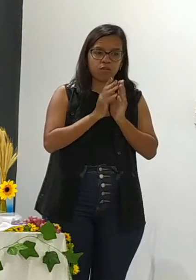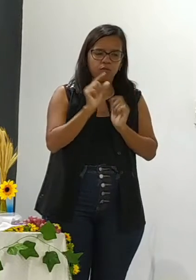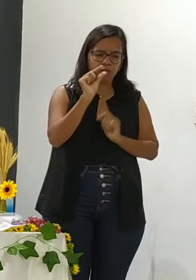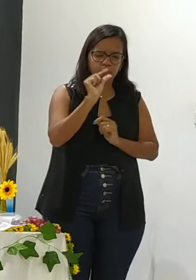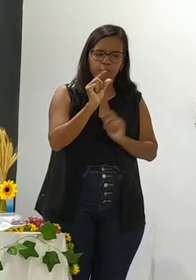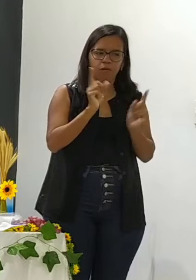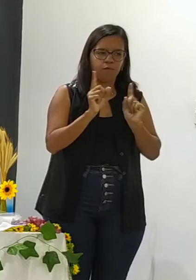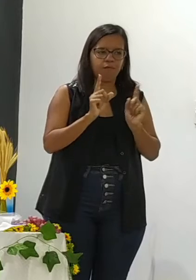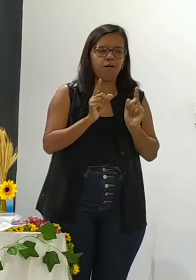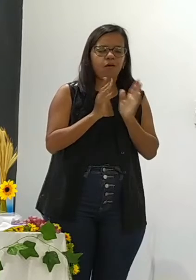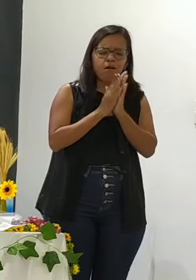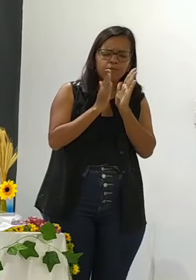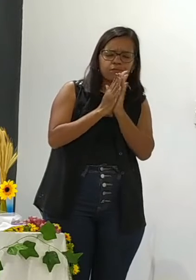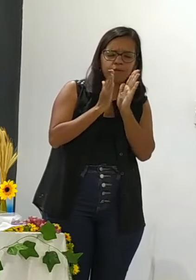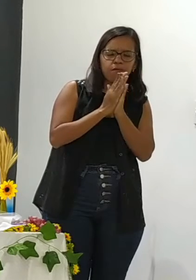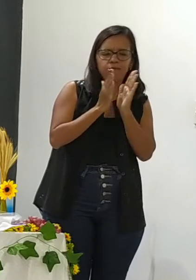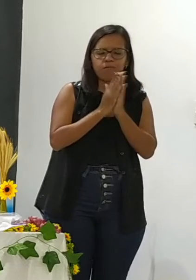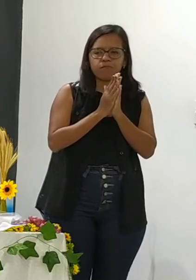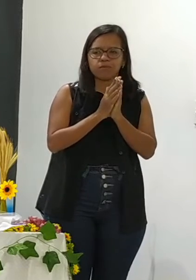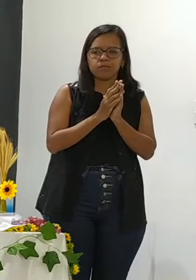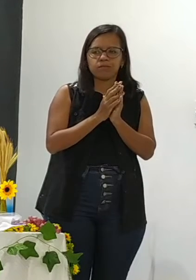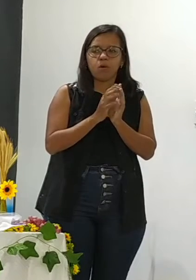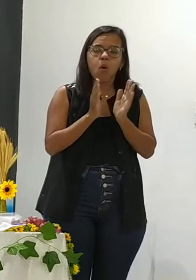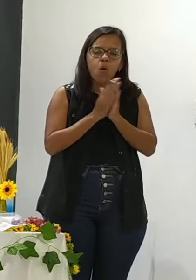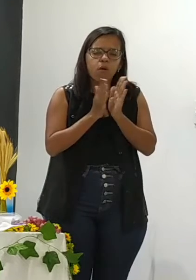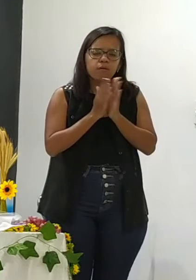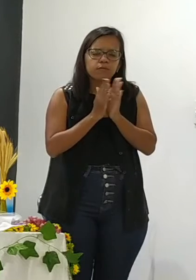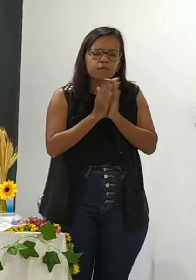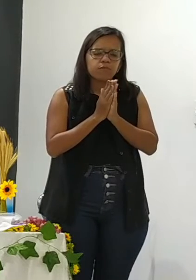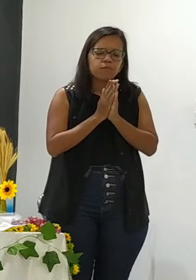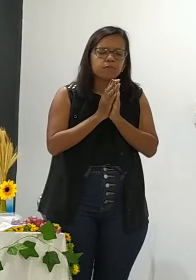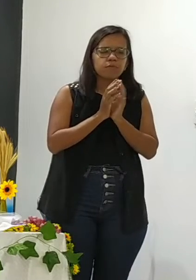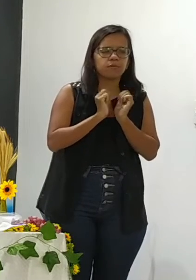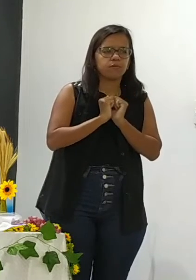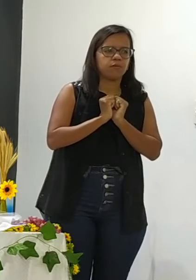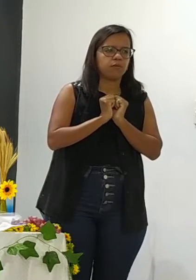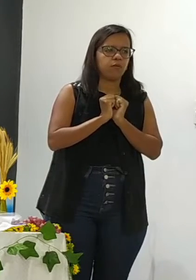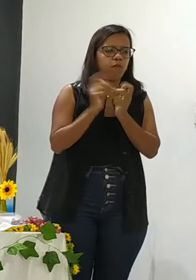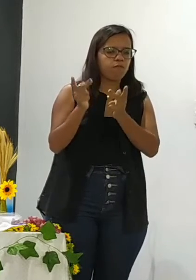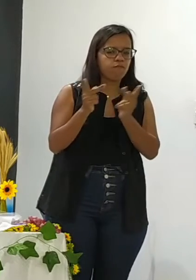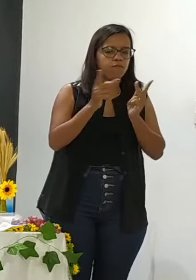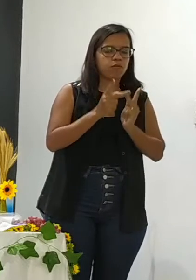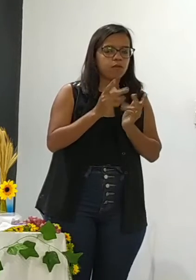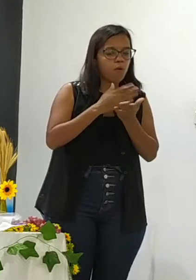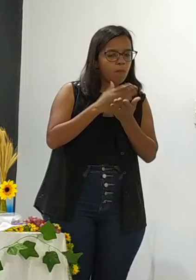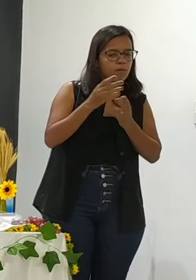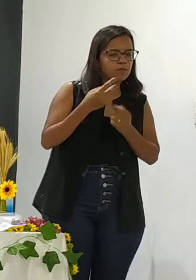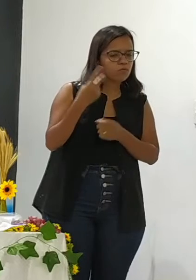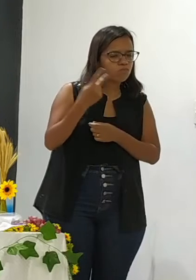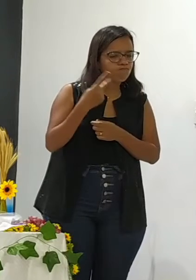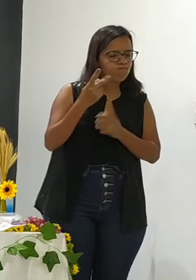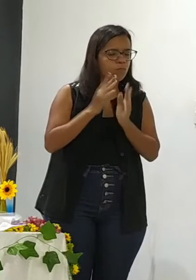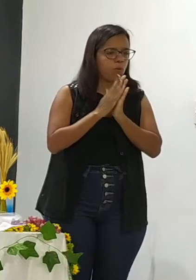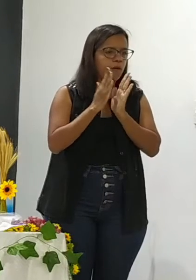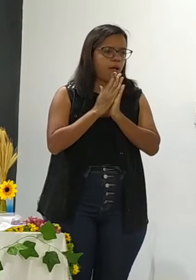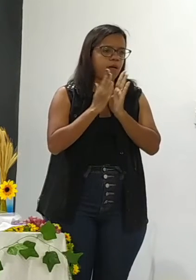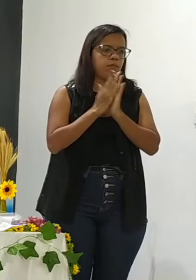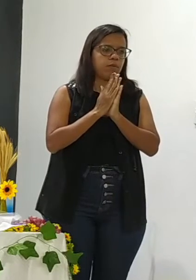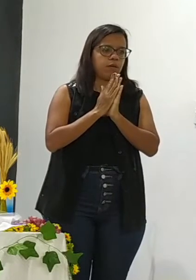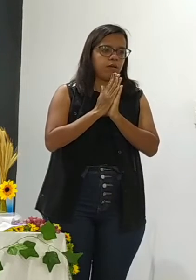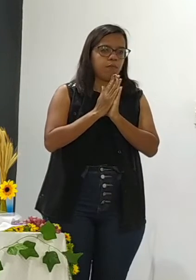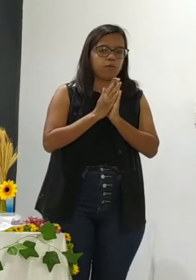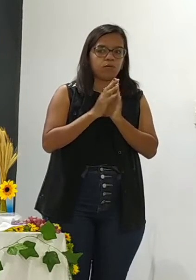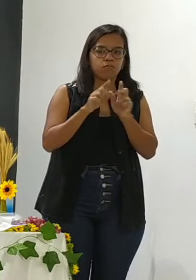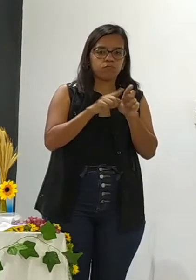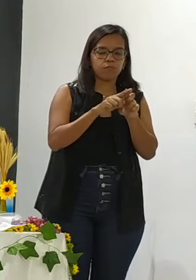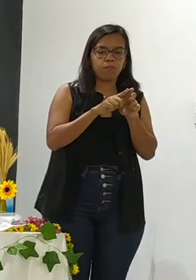existe, mas a gente tem essa maneira. O que você acha de a gente fazer uma oraçãozinha aqui? Né? Aí começa só entre a gente. E daqui a pouco Deus